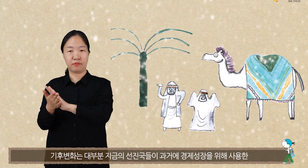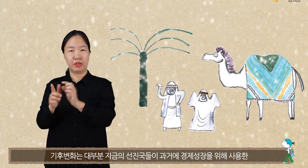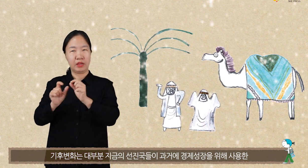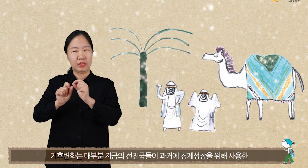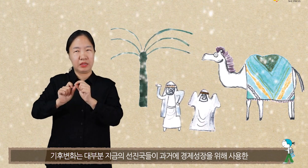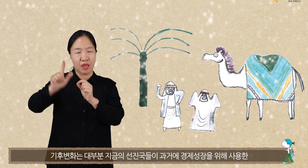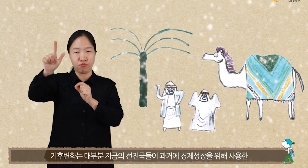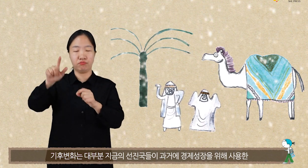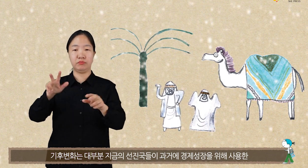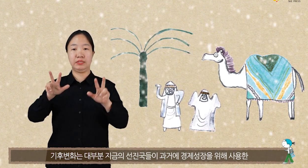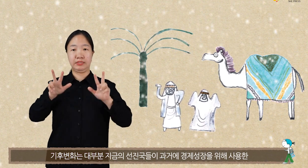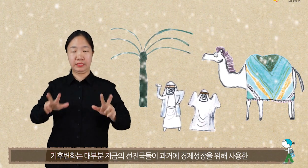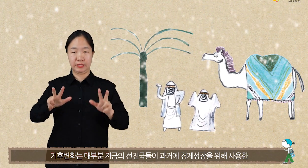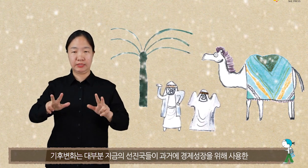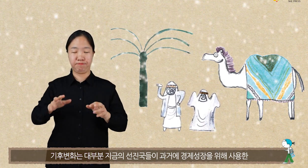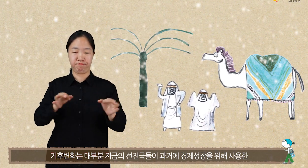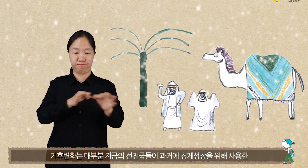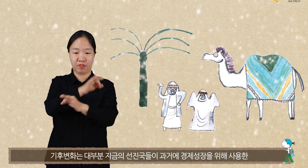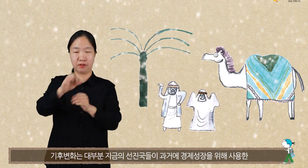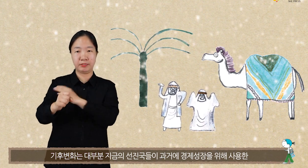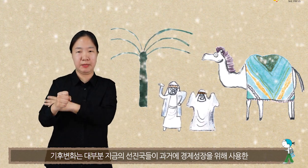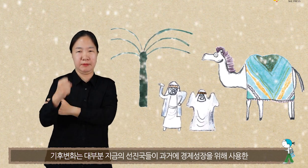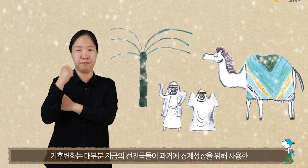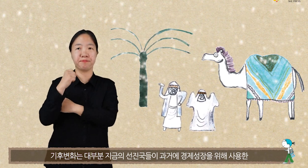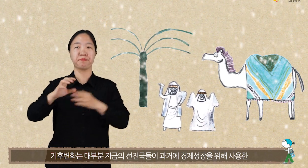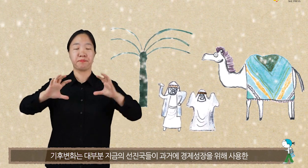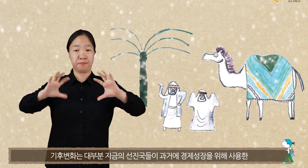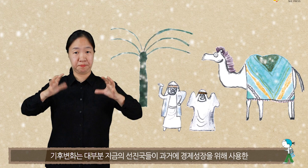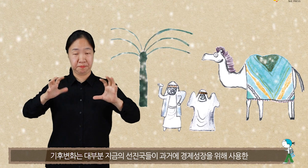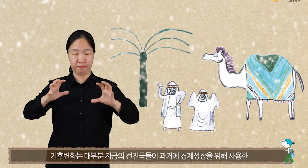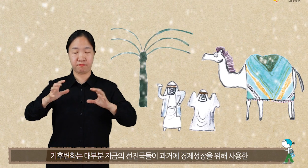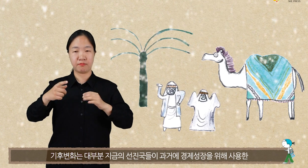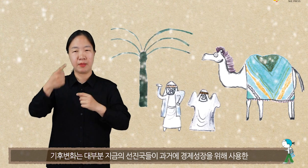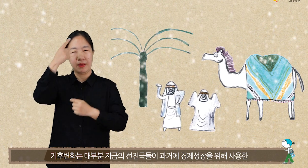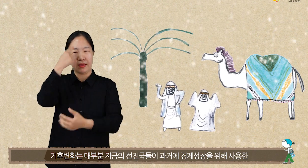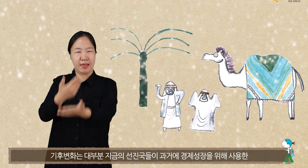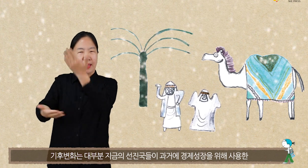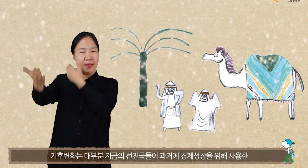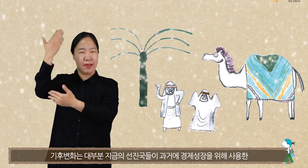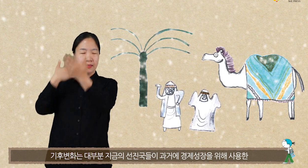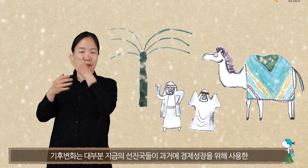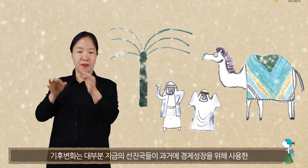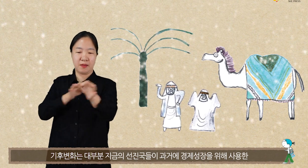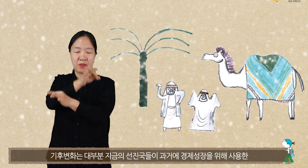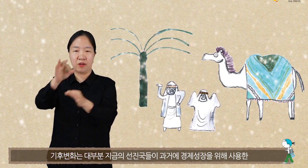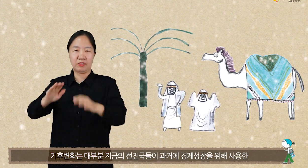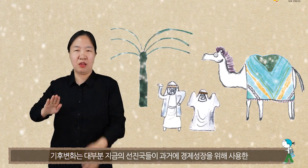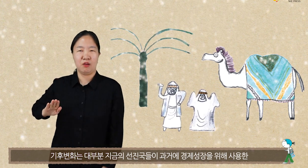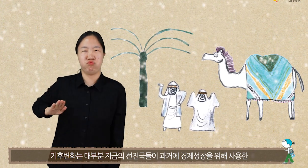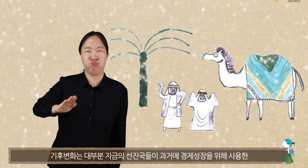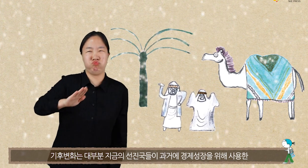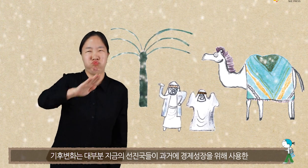기후변화는 대부분 지금의 선진국들이 과거의 경제 성장을 위해 사용한